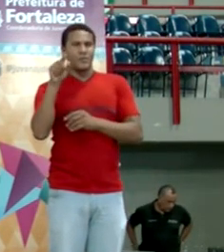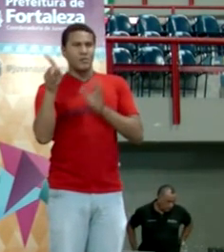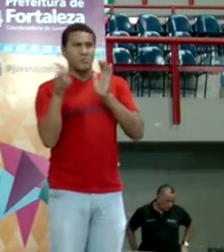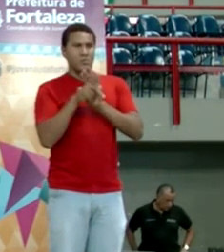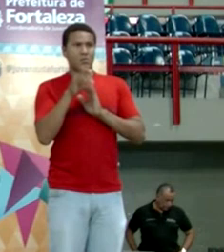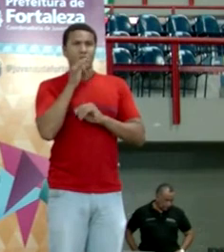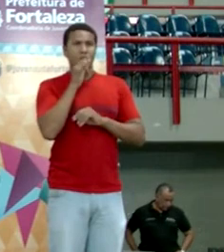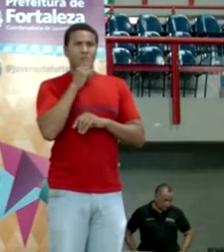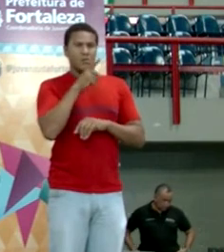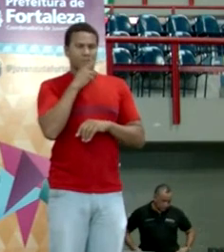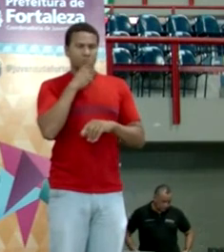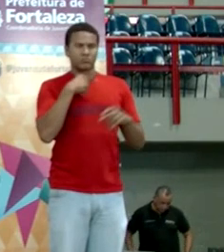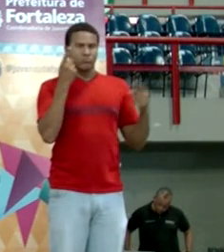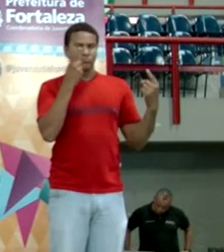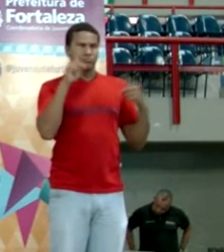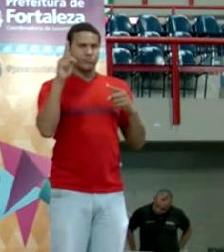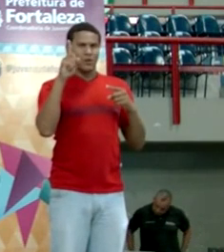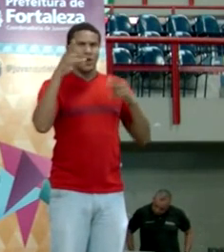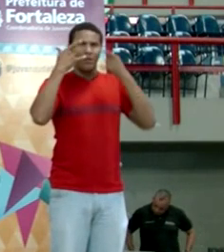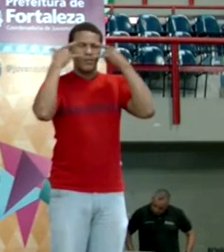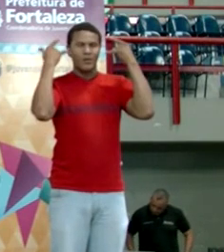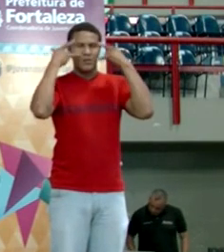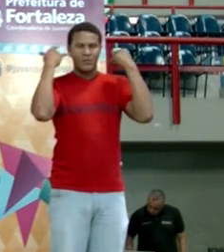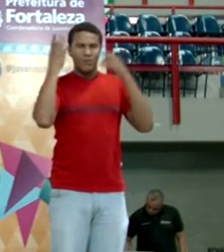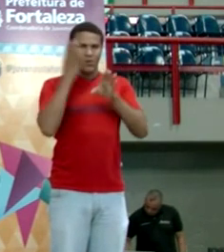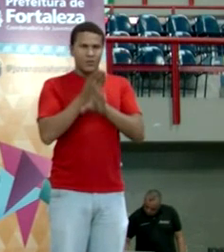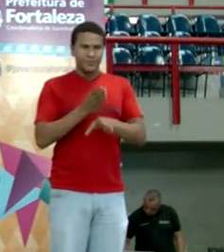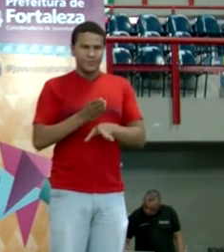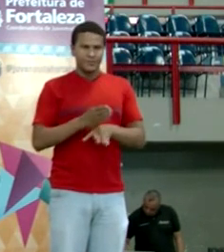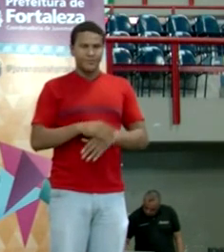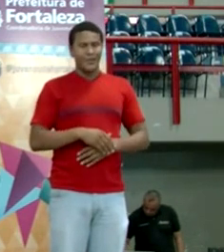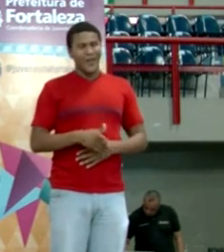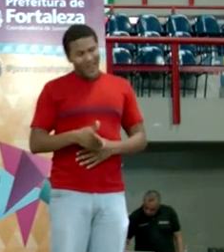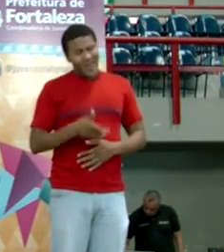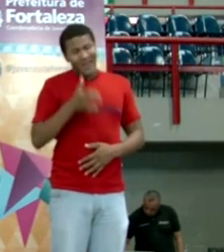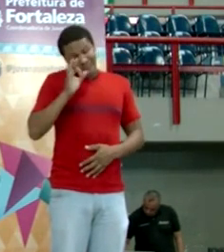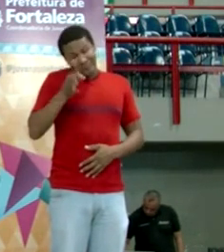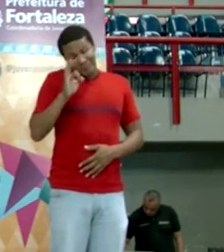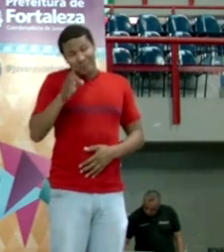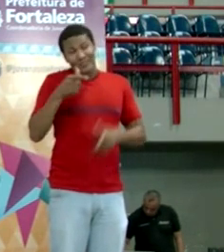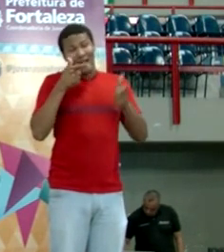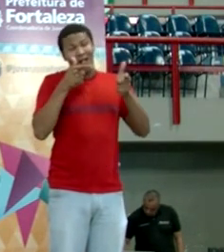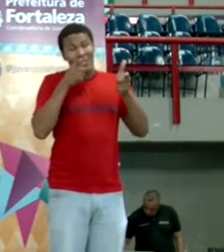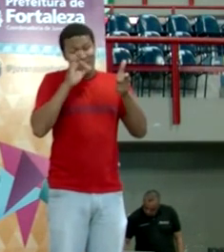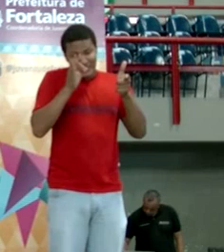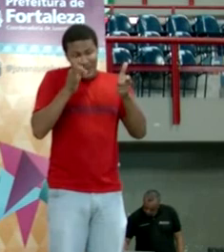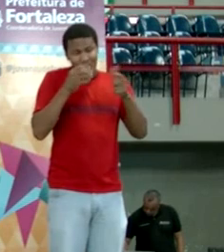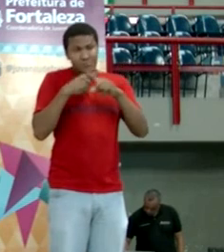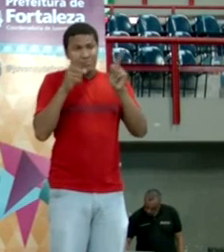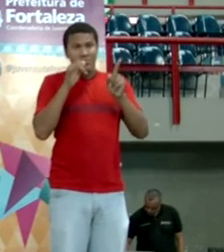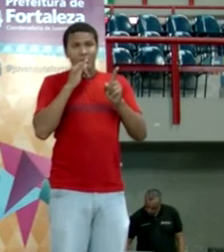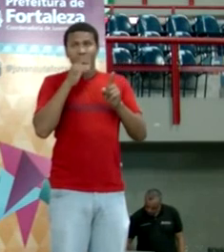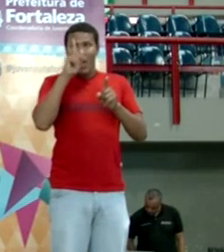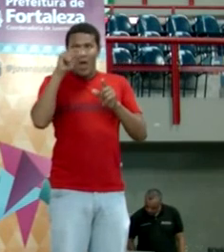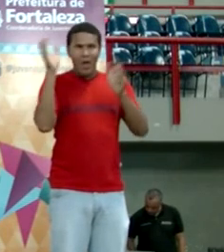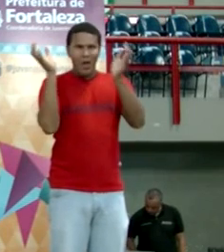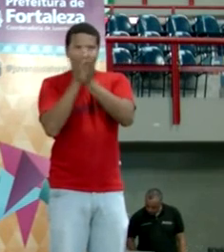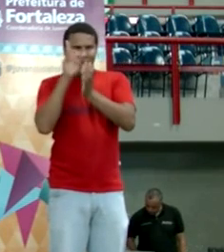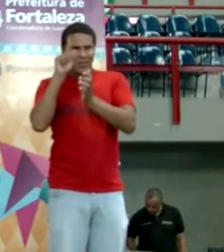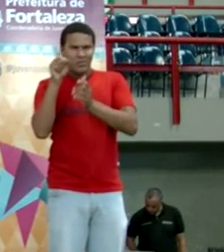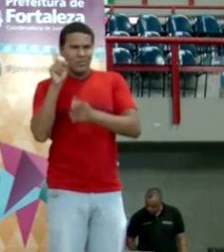regimes capitalistas. O apelido está certo, mas não foi dado pela imprensa soviética, foi dado pela imprensa